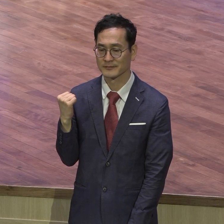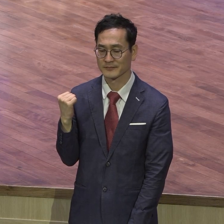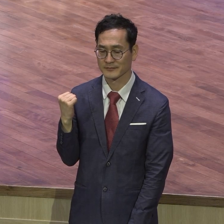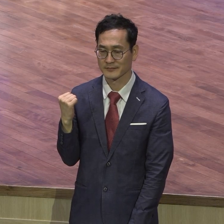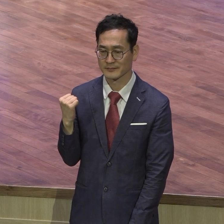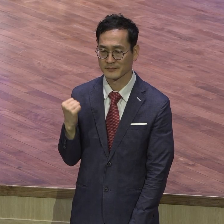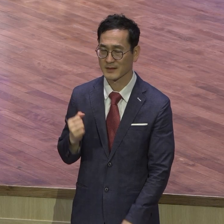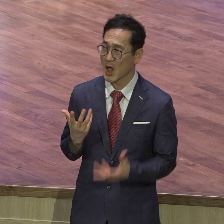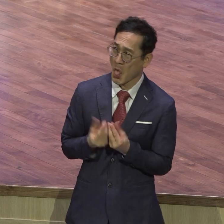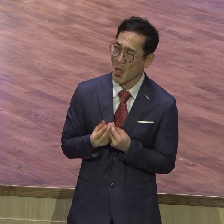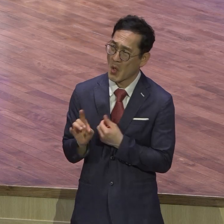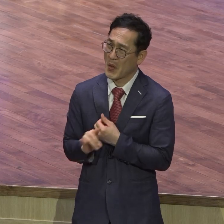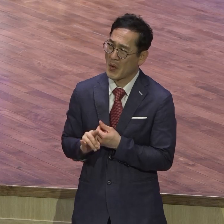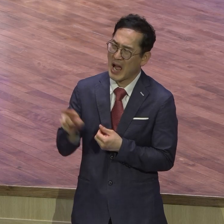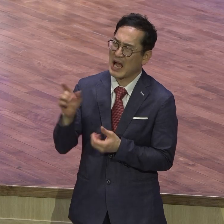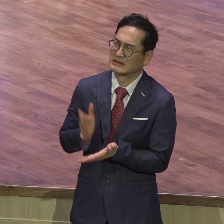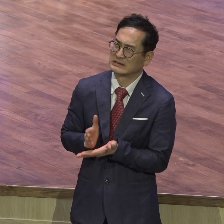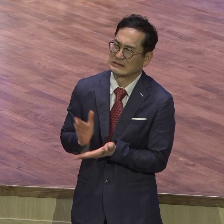변명하면 안 돼요